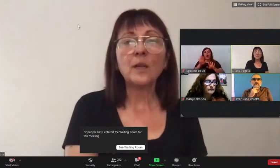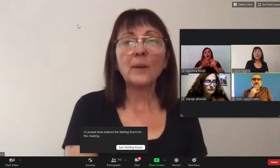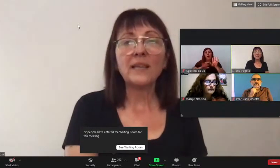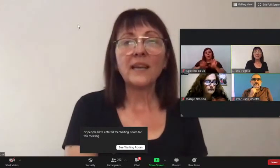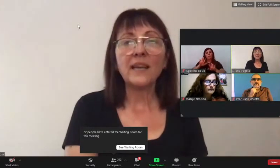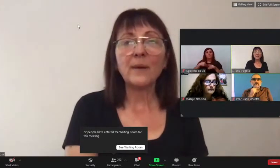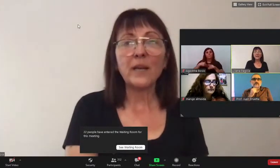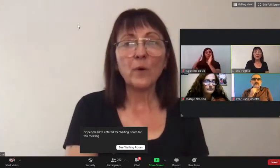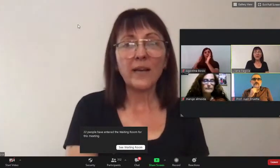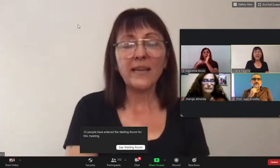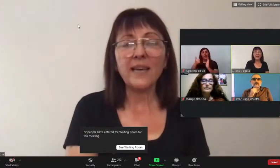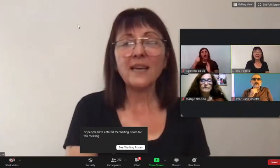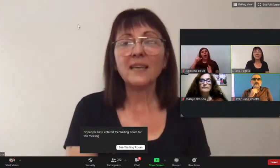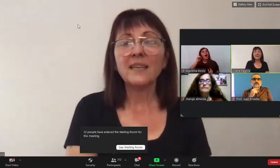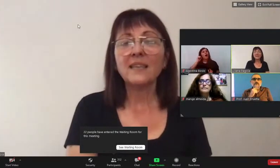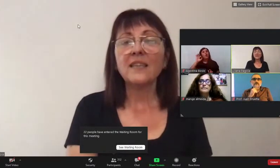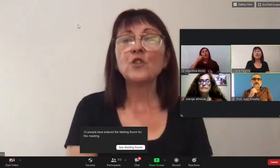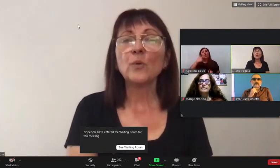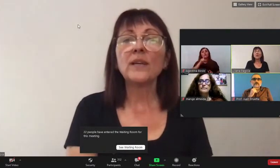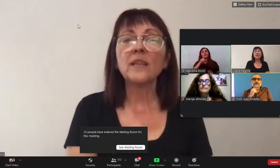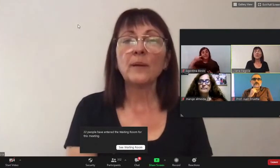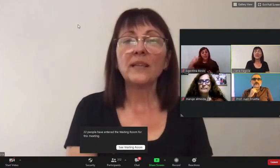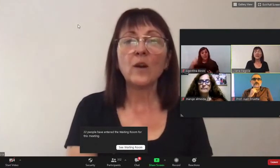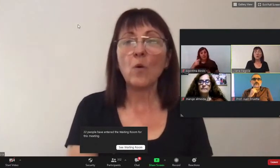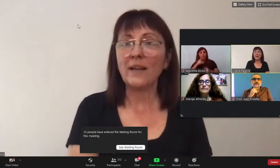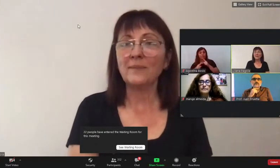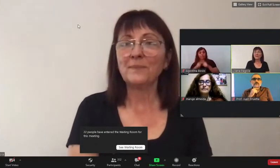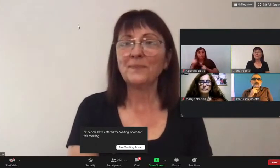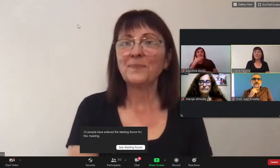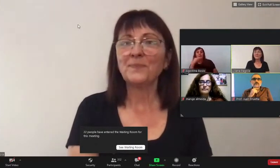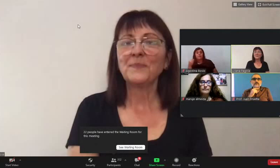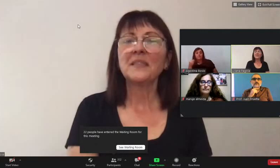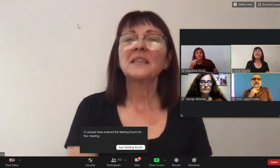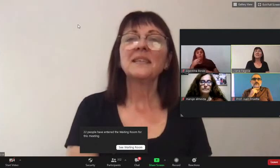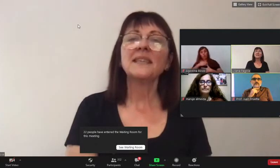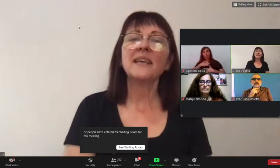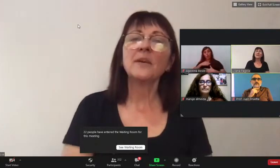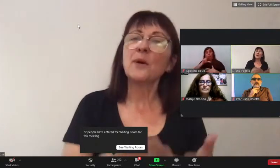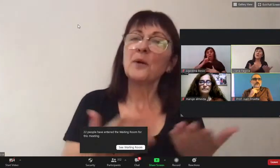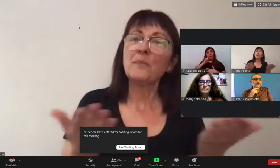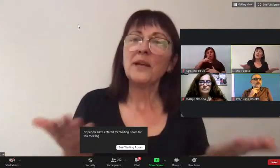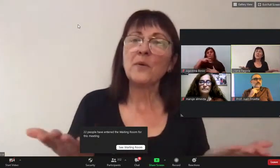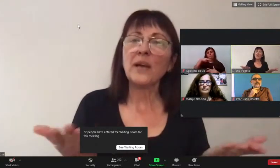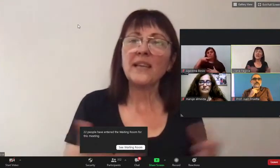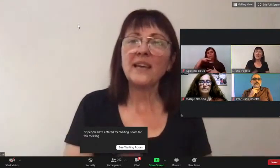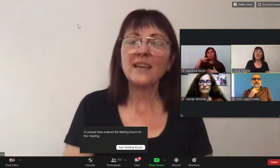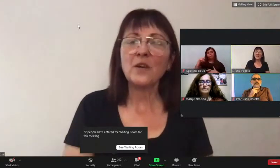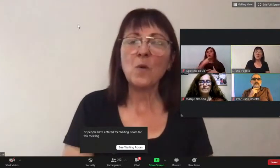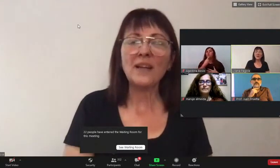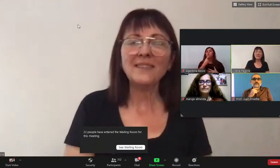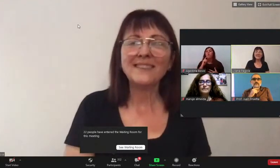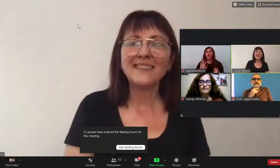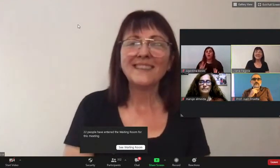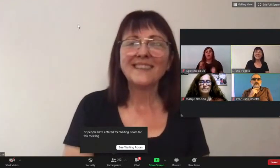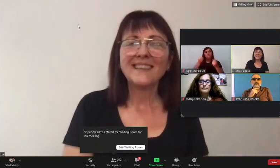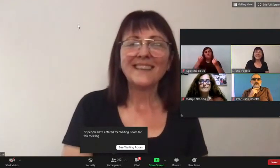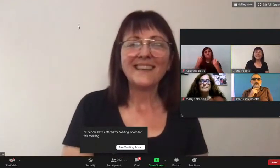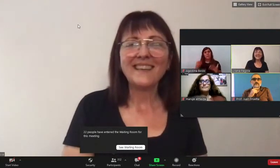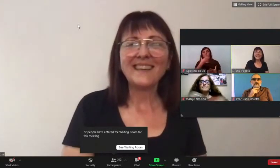va a interpretar a María Eugenia y yo voy a interpretar a Juan. Así que, bueno, María Eugenia y